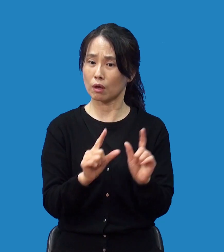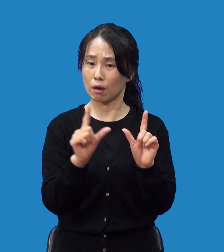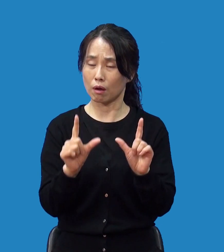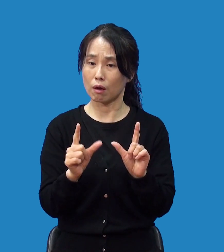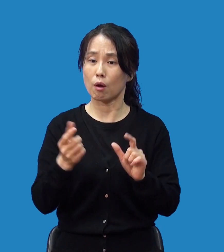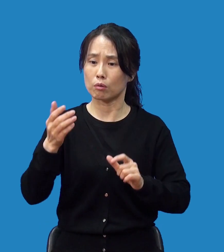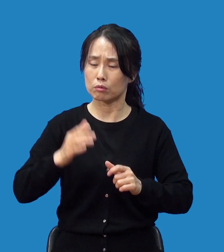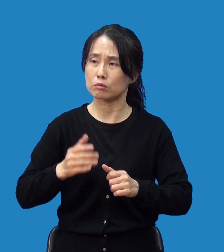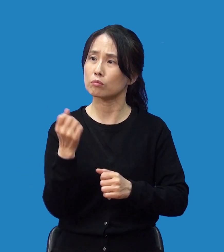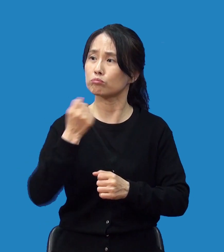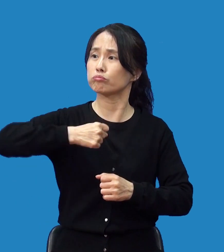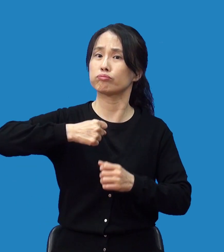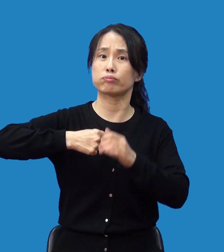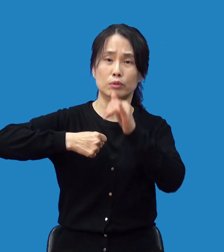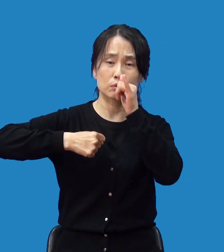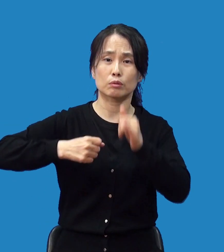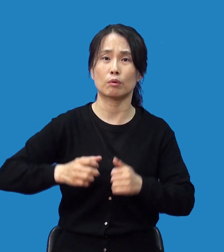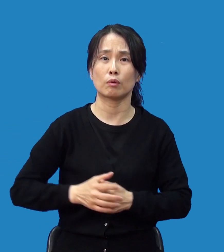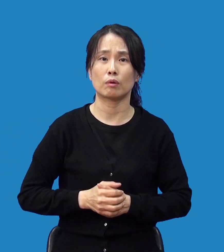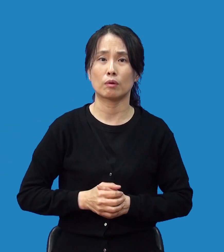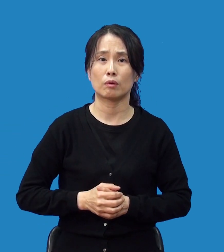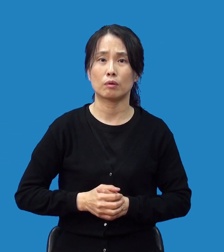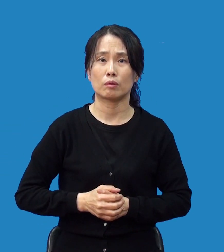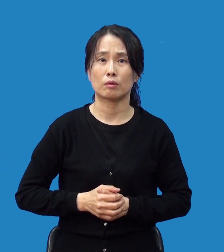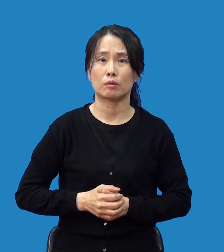뭐가 부족했습니까?